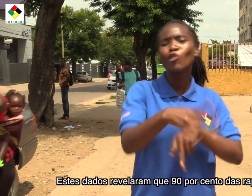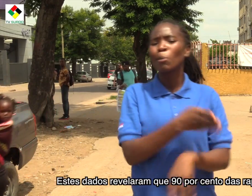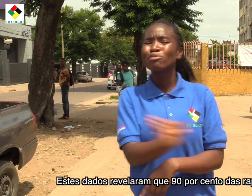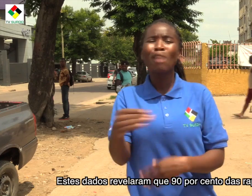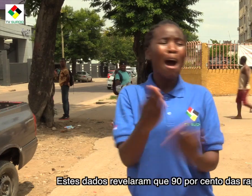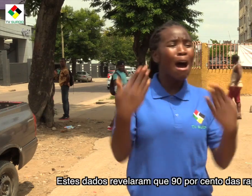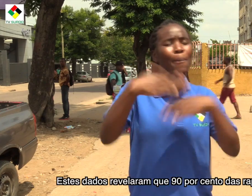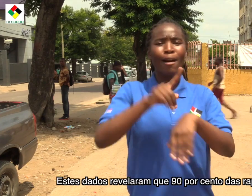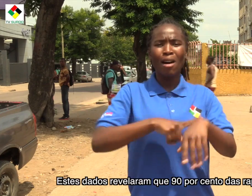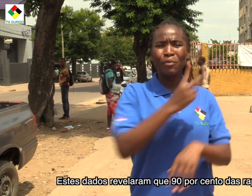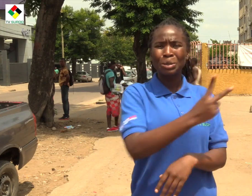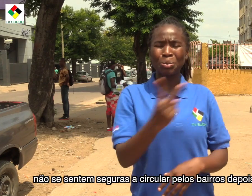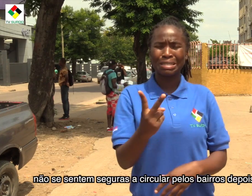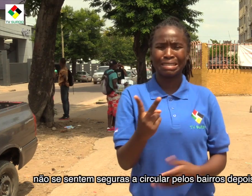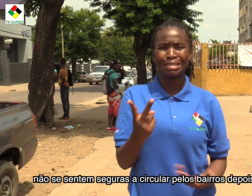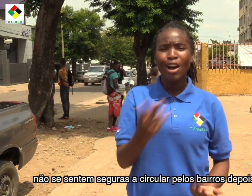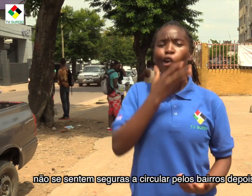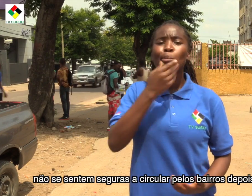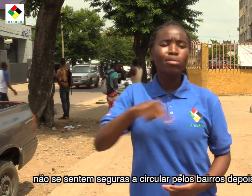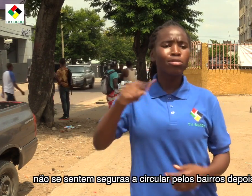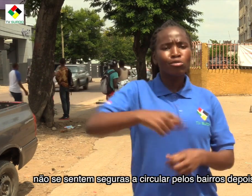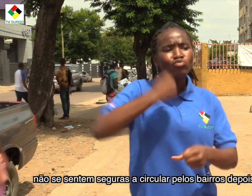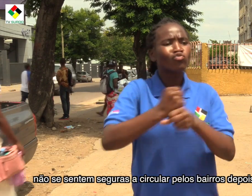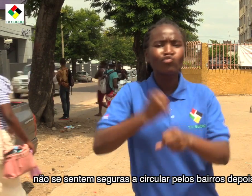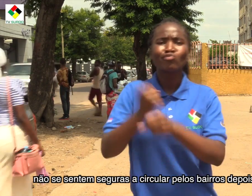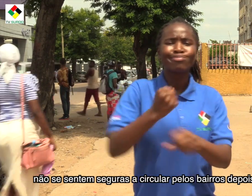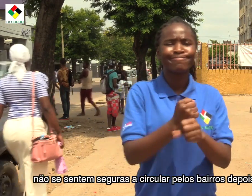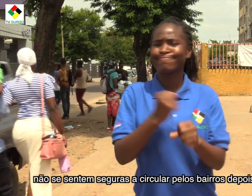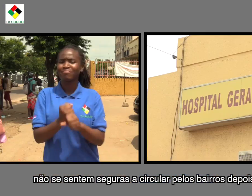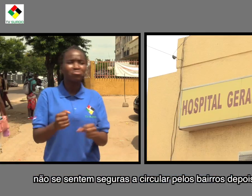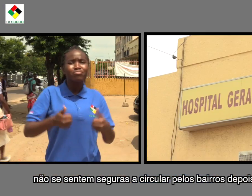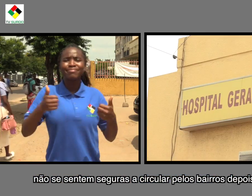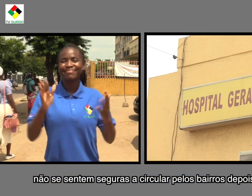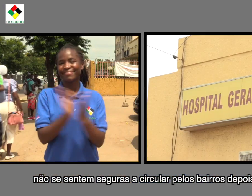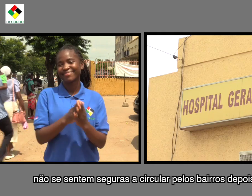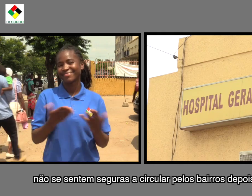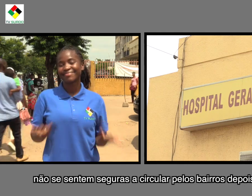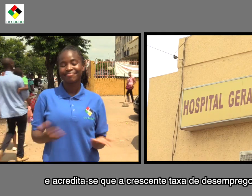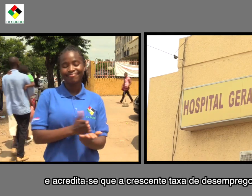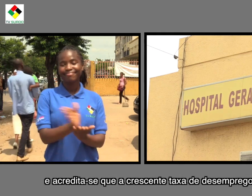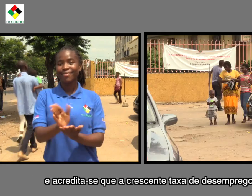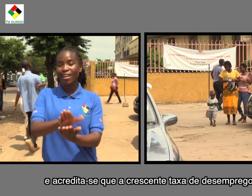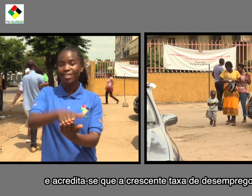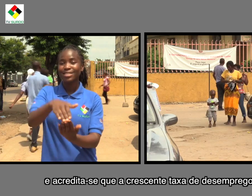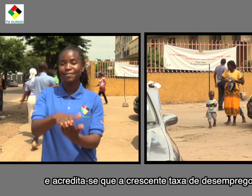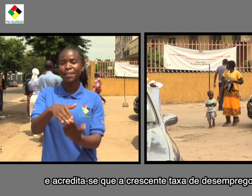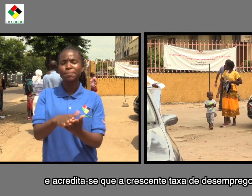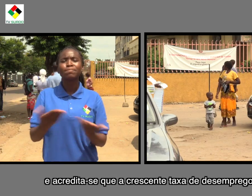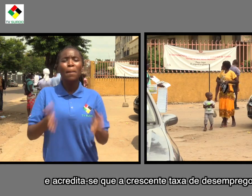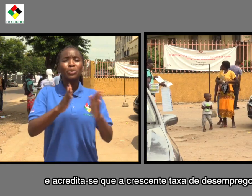90% das raparigas não se sentem seguras de circular pelos bairros depois das 22 horas e acredita-se que a crescente taxa